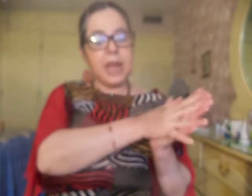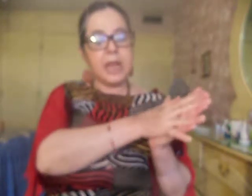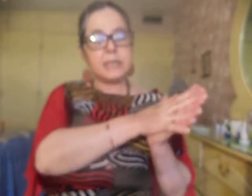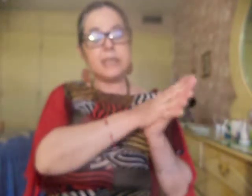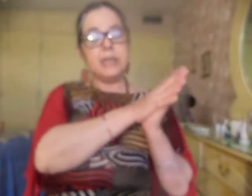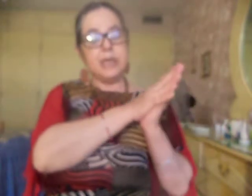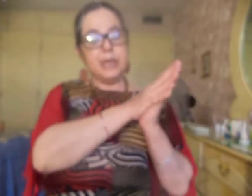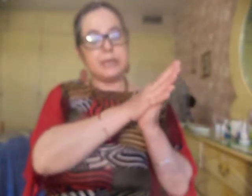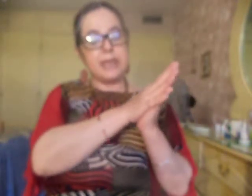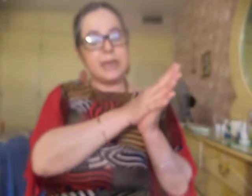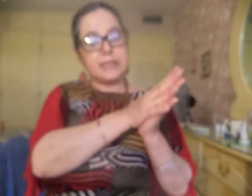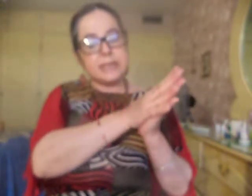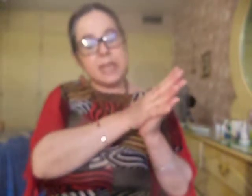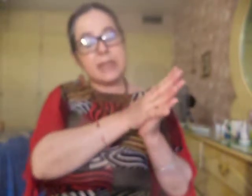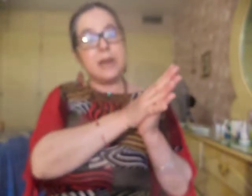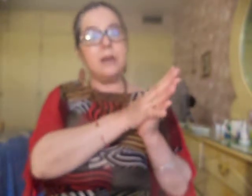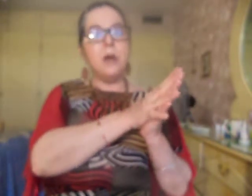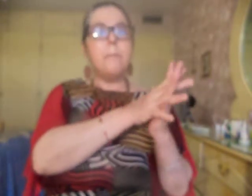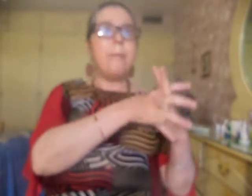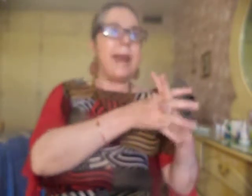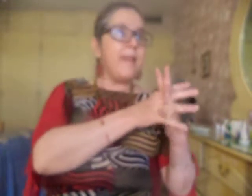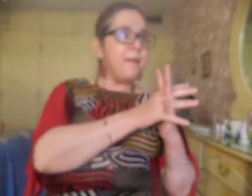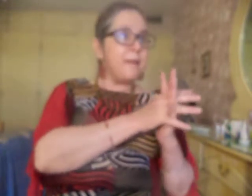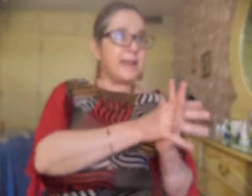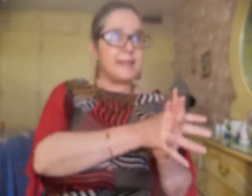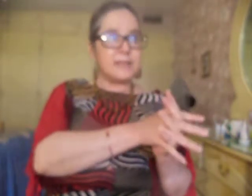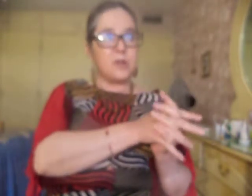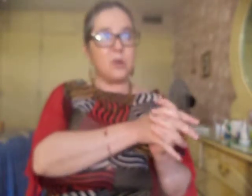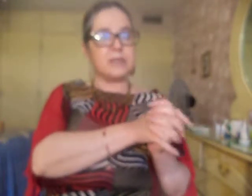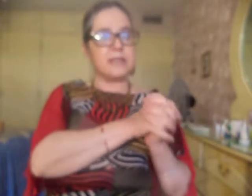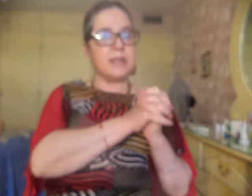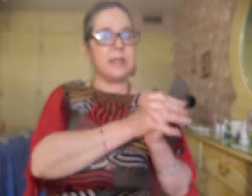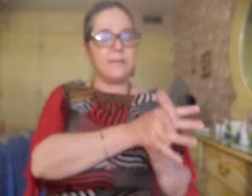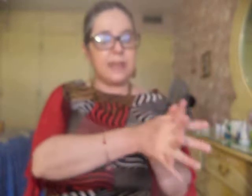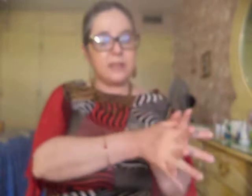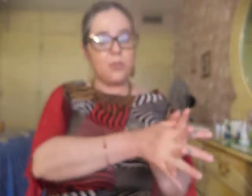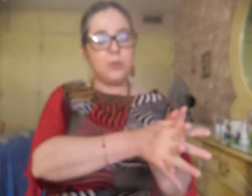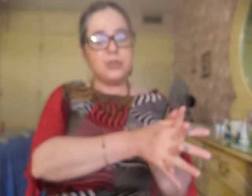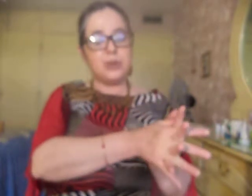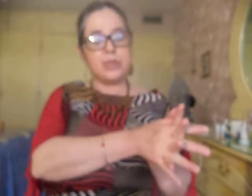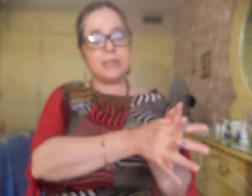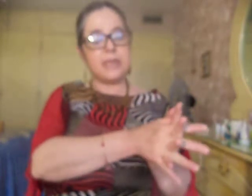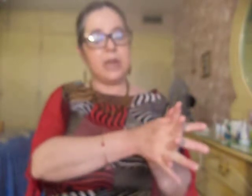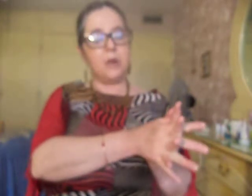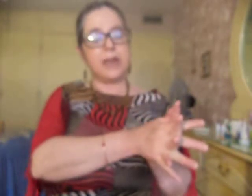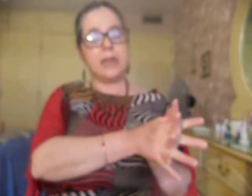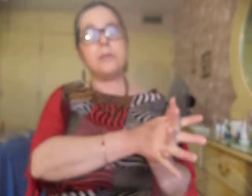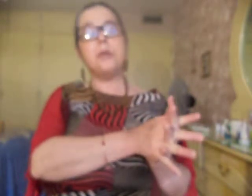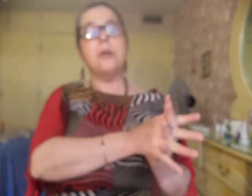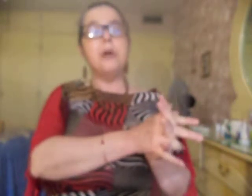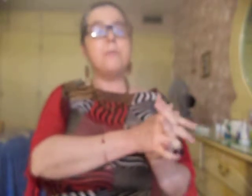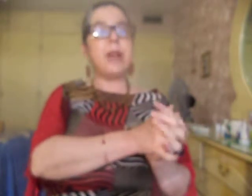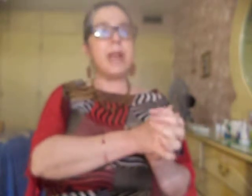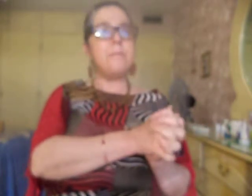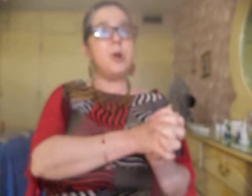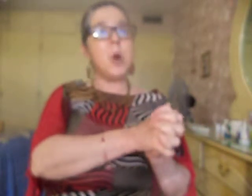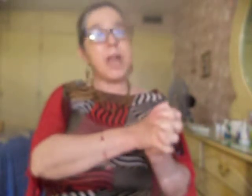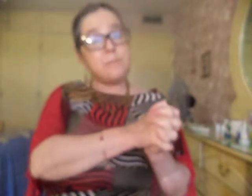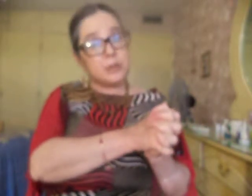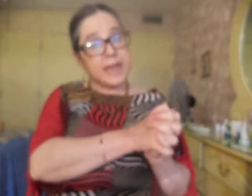minerales se necesitan para diversas cosas y diversas funciones en el organismo. Por ejemplo, el